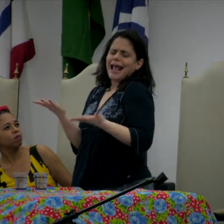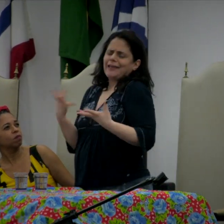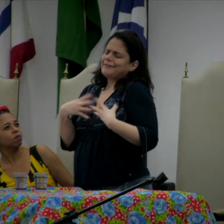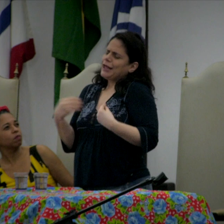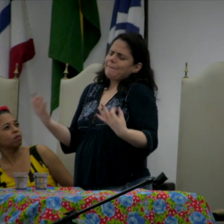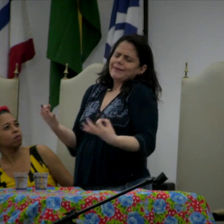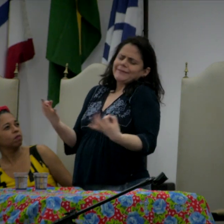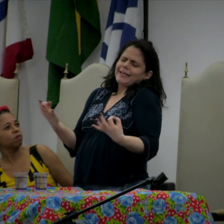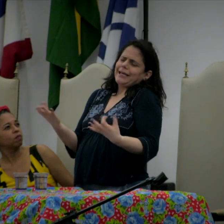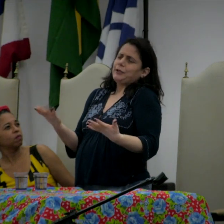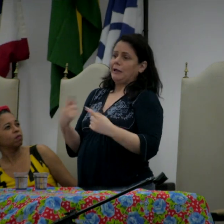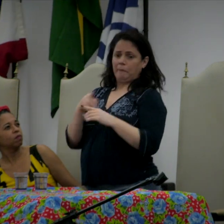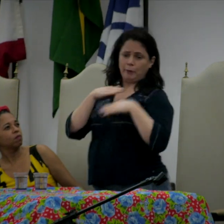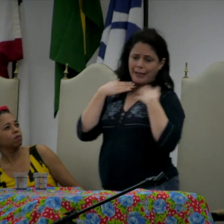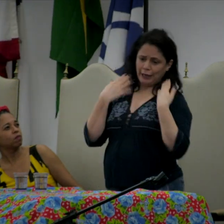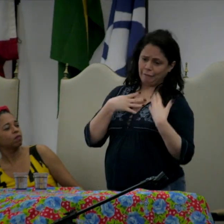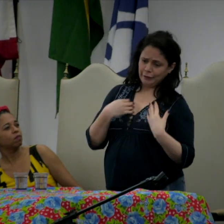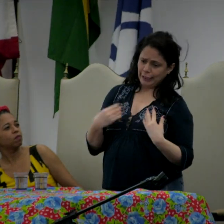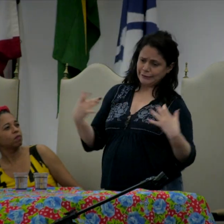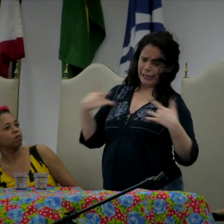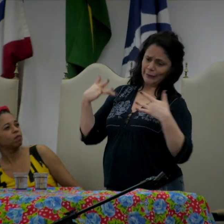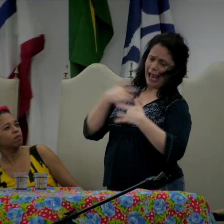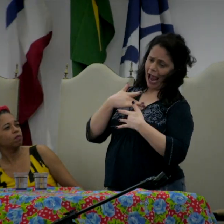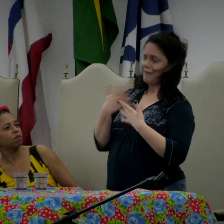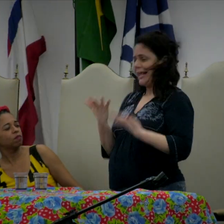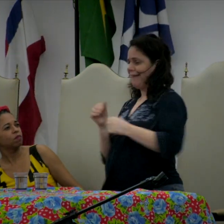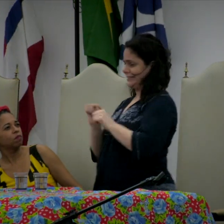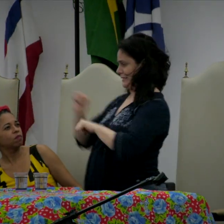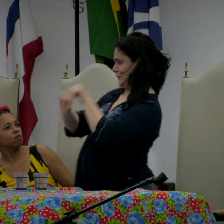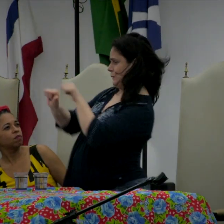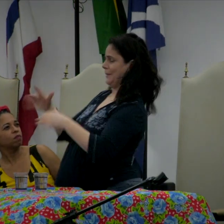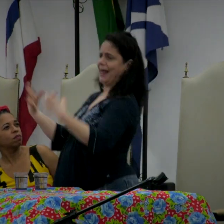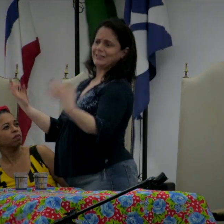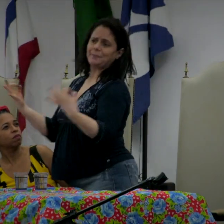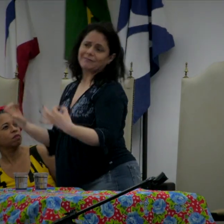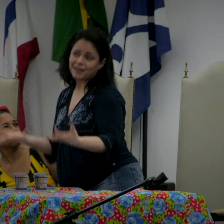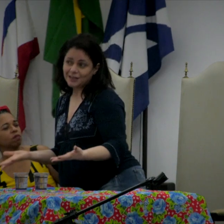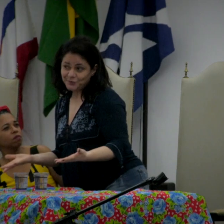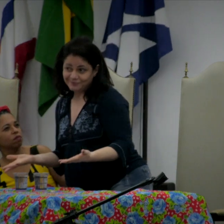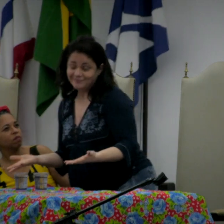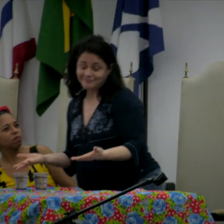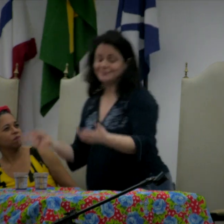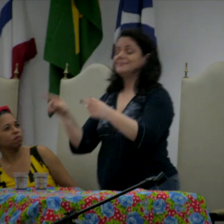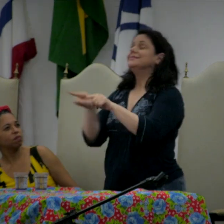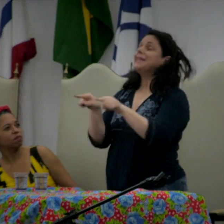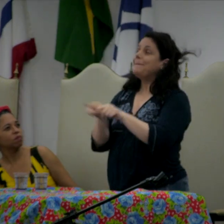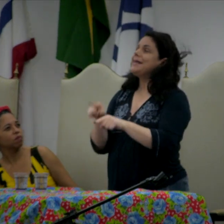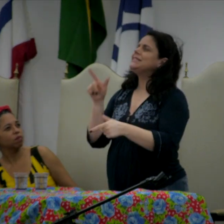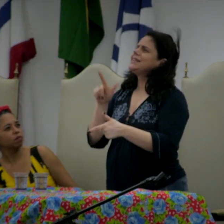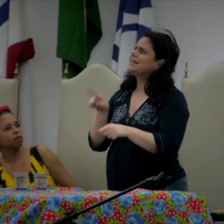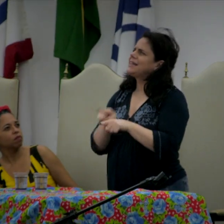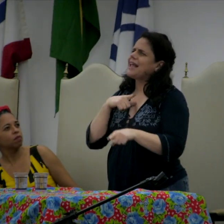médicos que recebem comissão por influenciarem as famílias em fazer o implante coclear. Então, eles